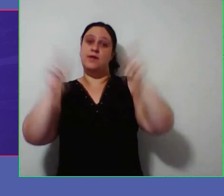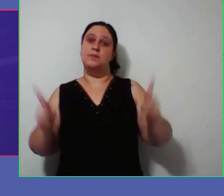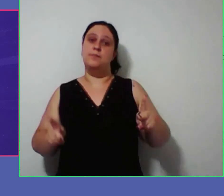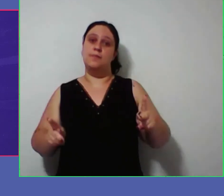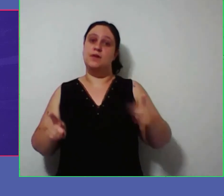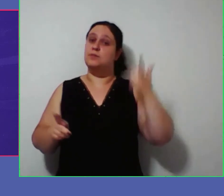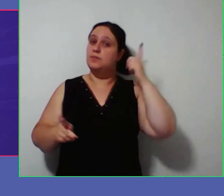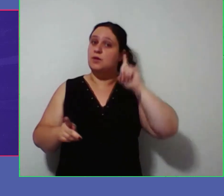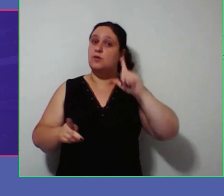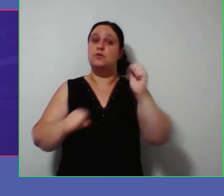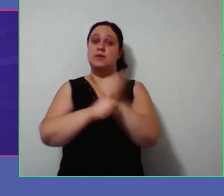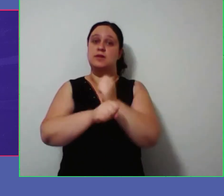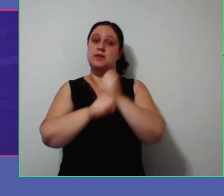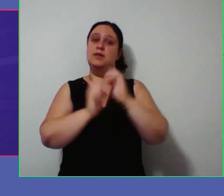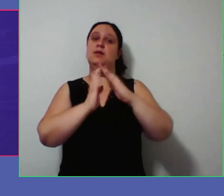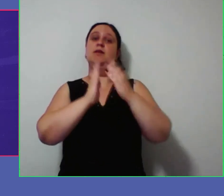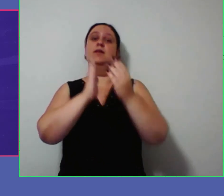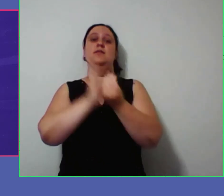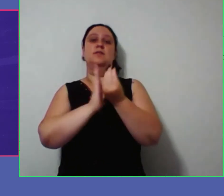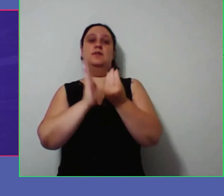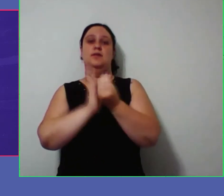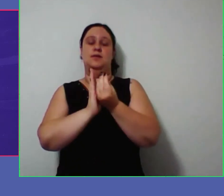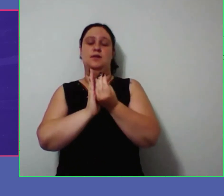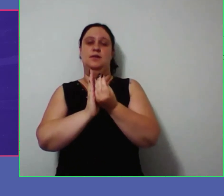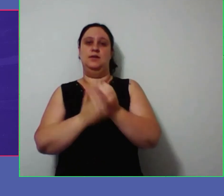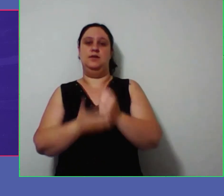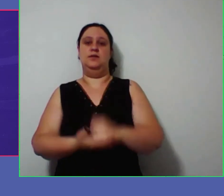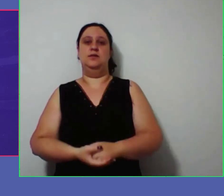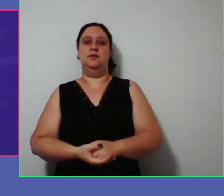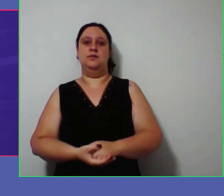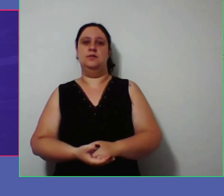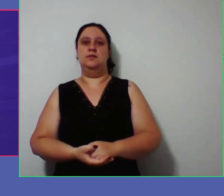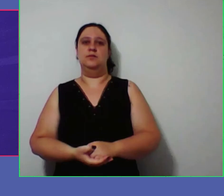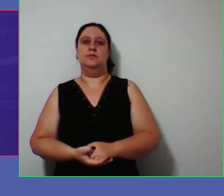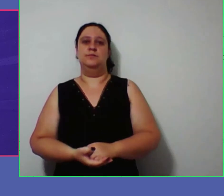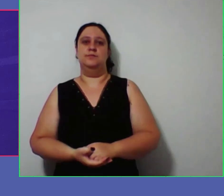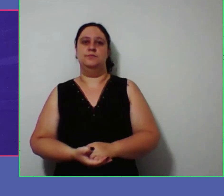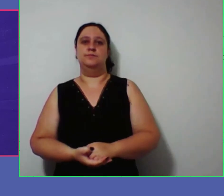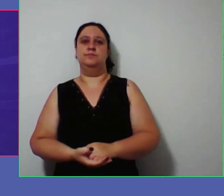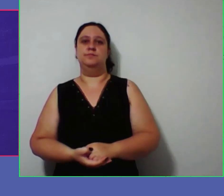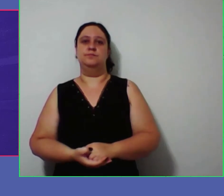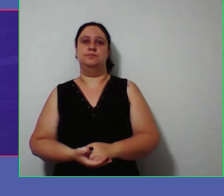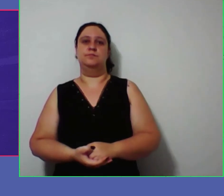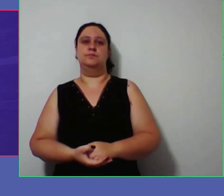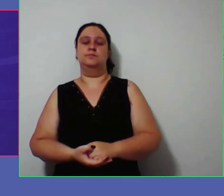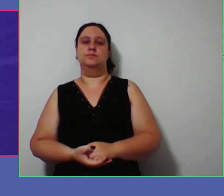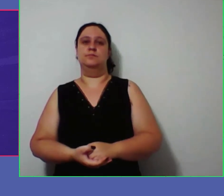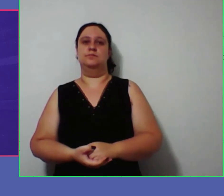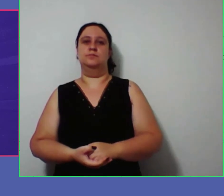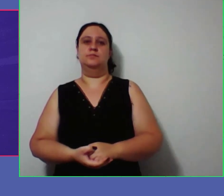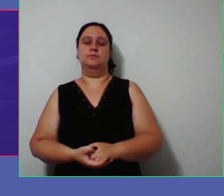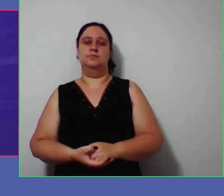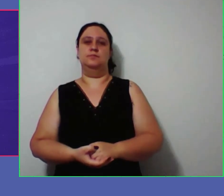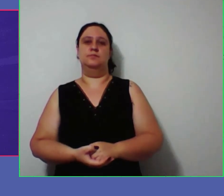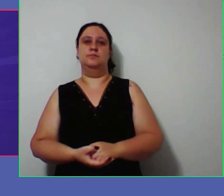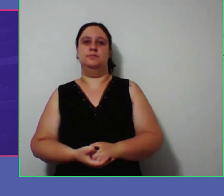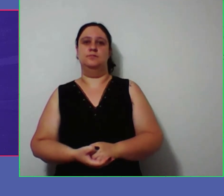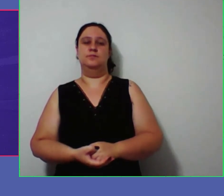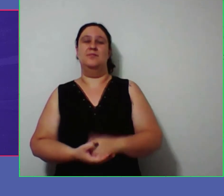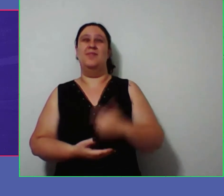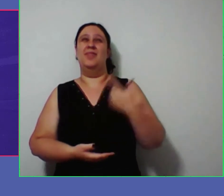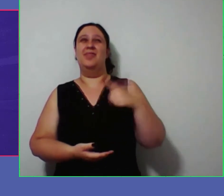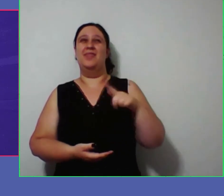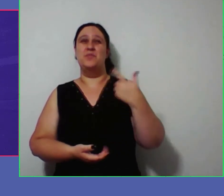como membros de um só corpo. Sem o exercício, queridos irmãos, dessas